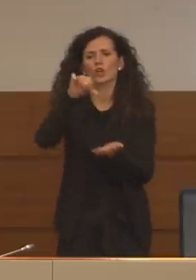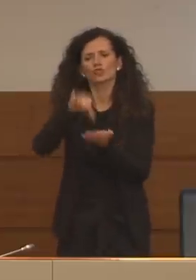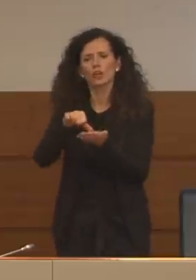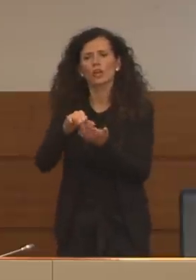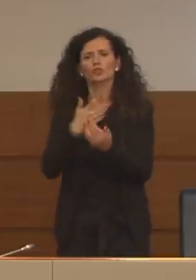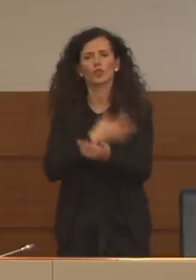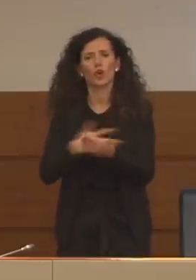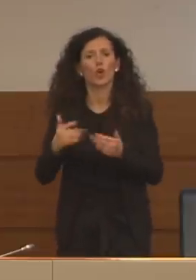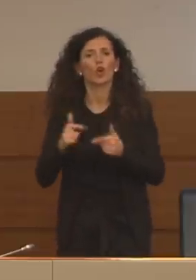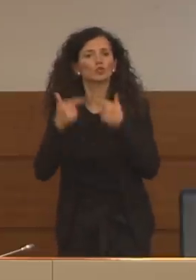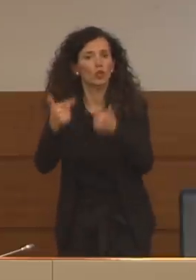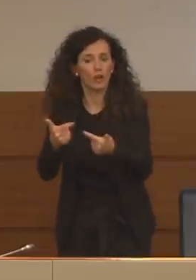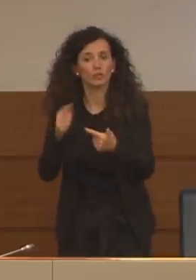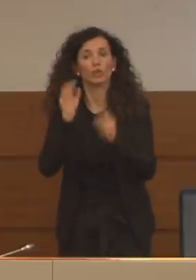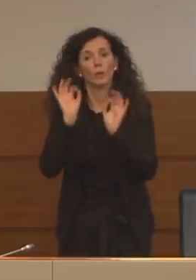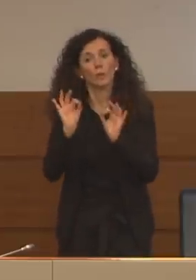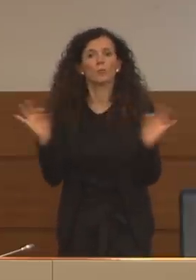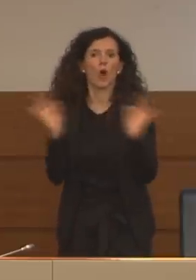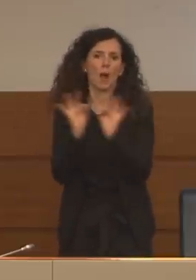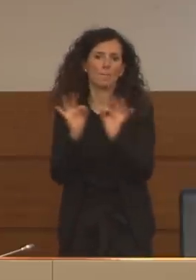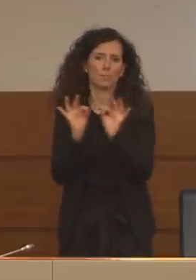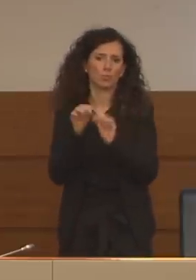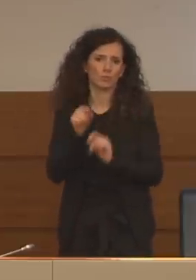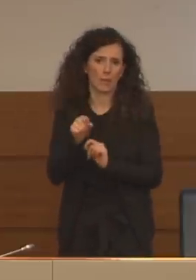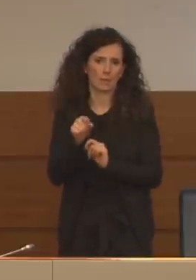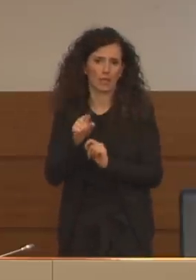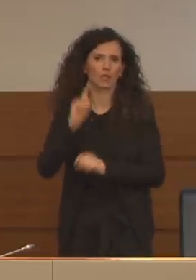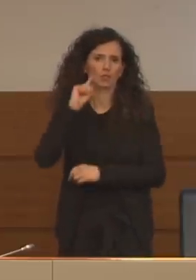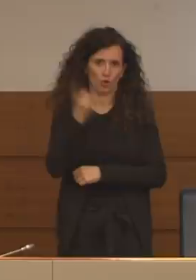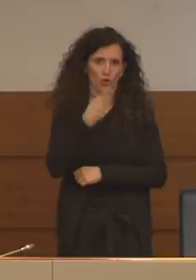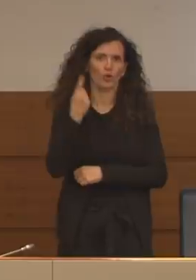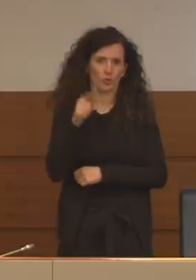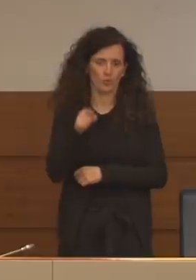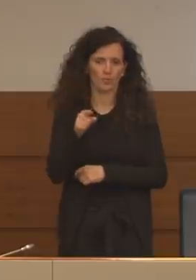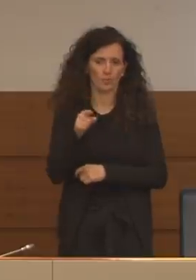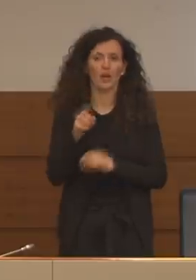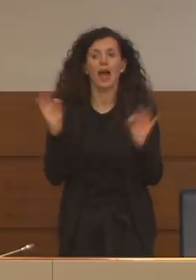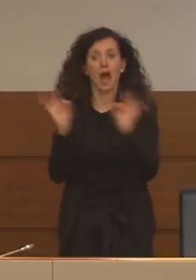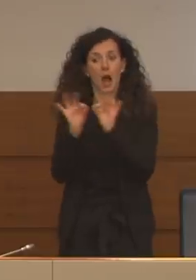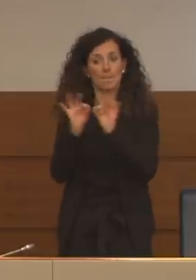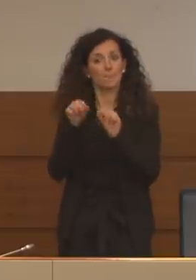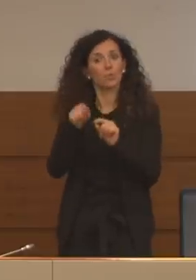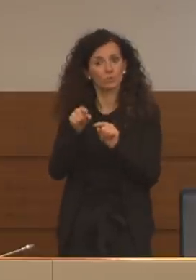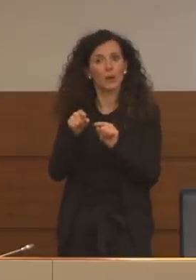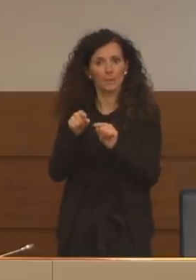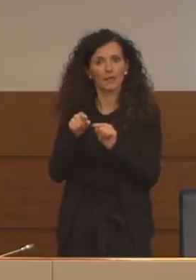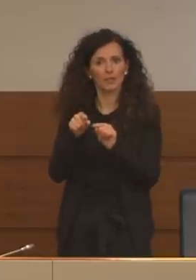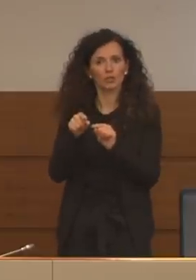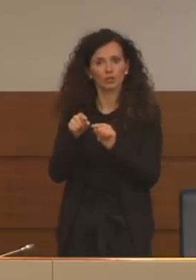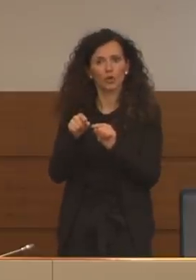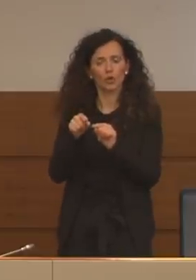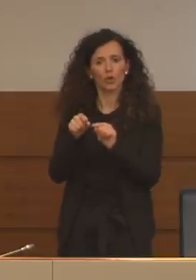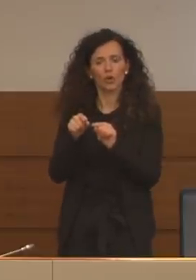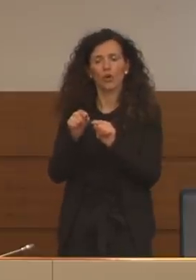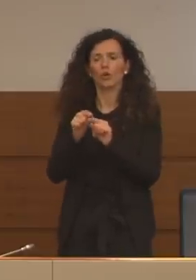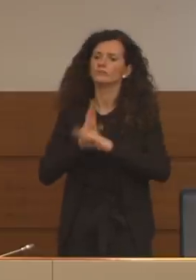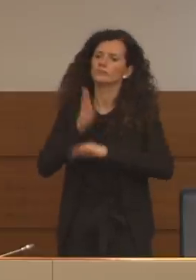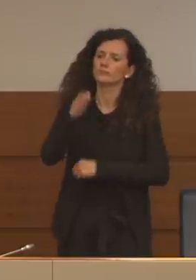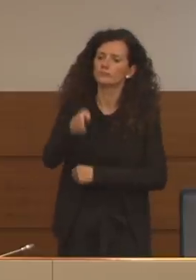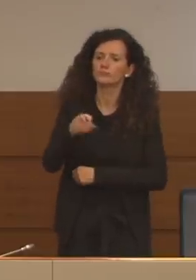per prendere un appuntamento su base di appuntamento ovviamente